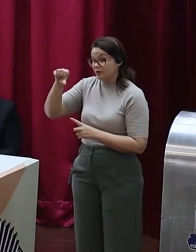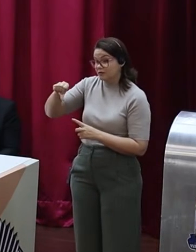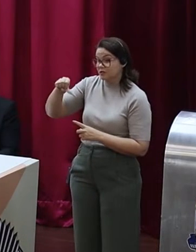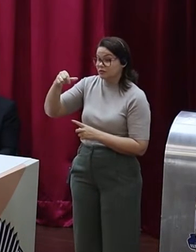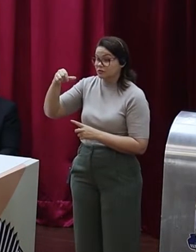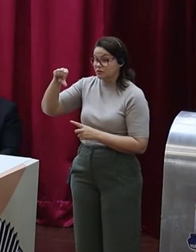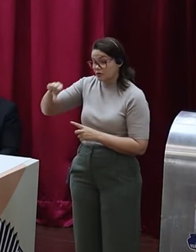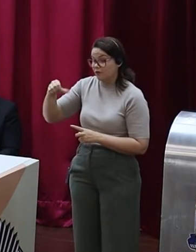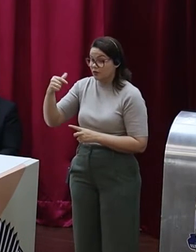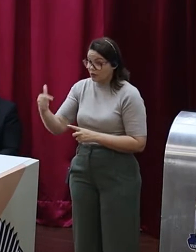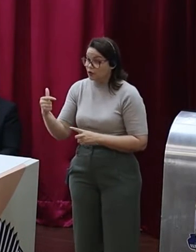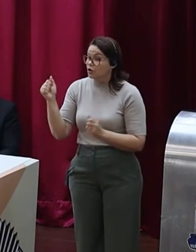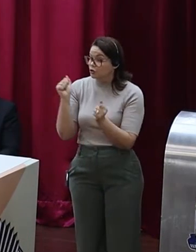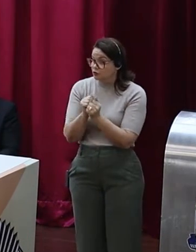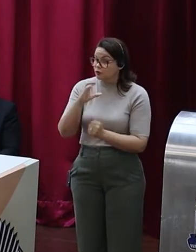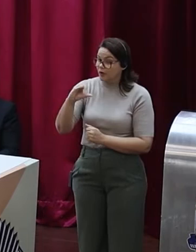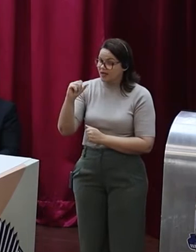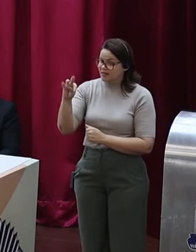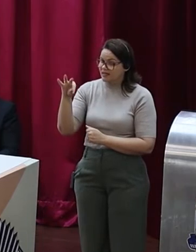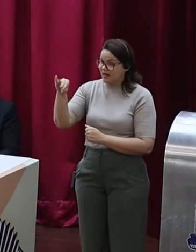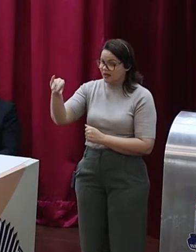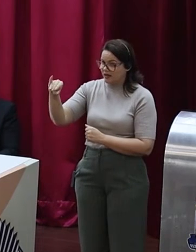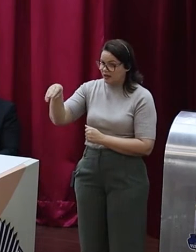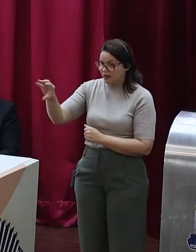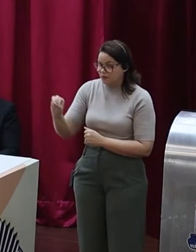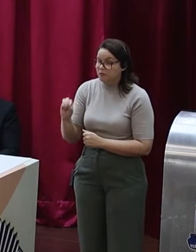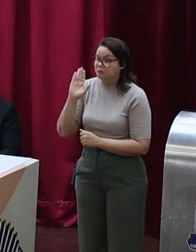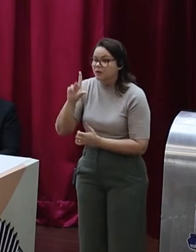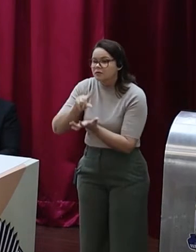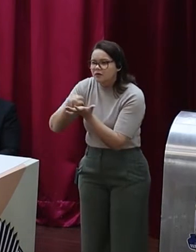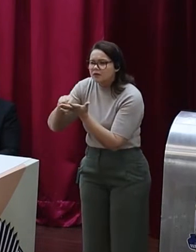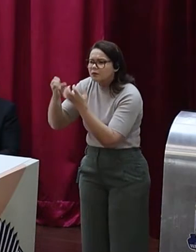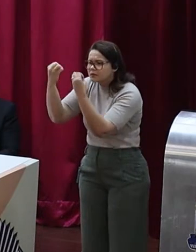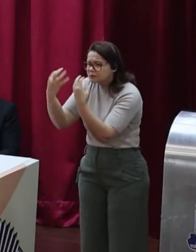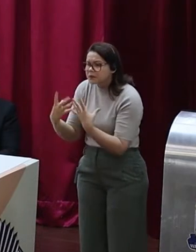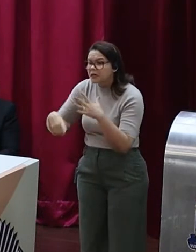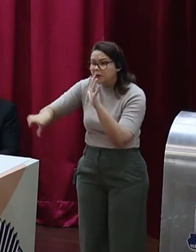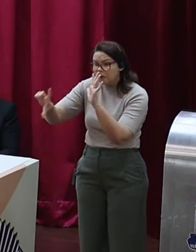castellano. Mas el artículo habla de que una ley tiene que